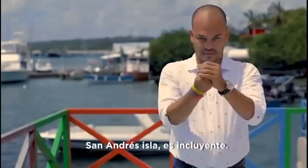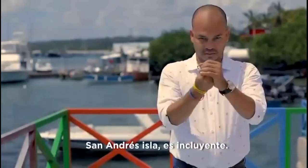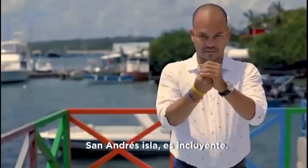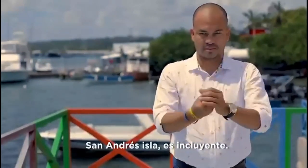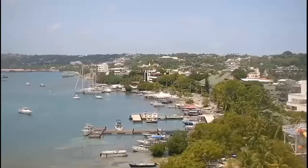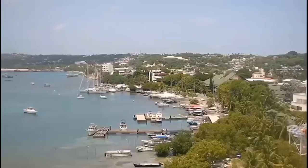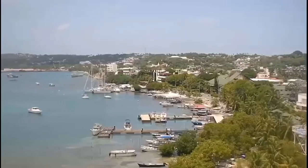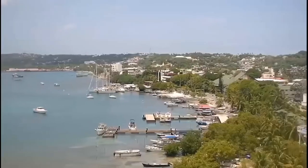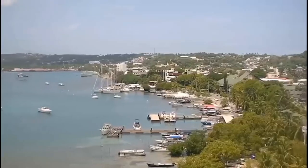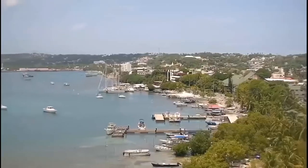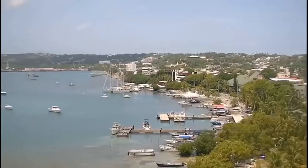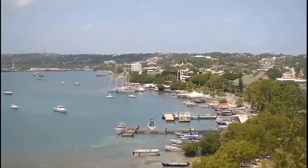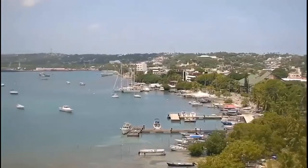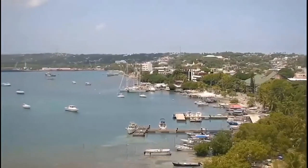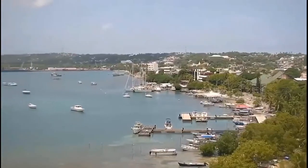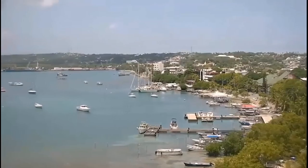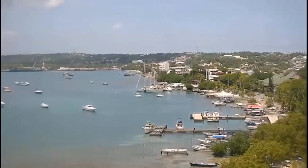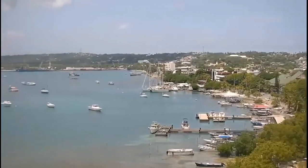i